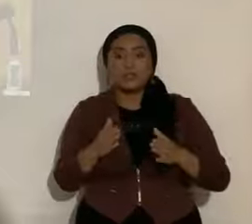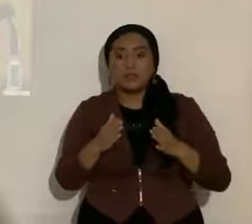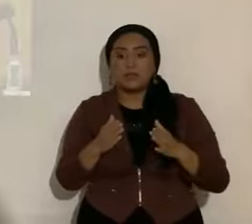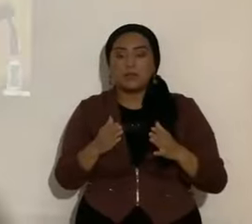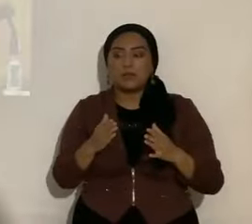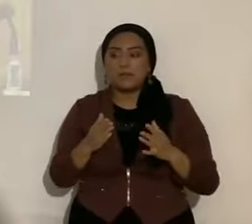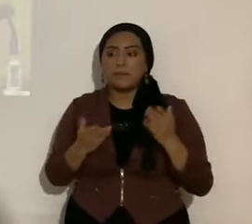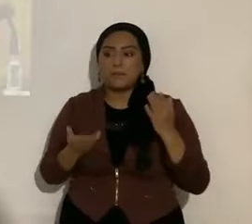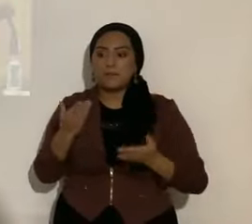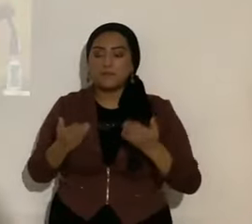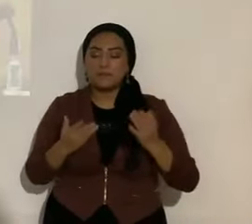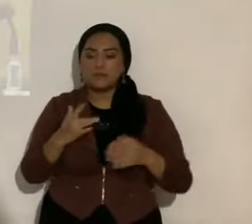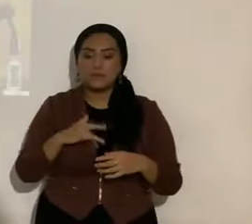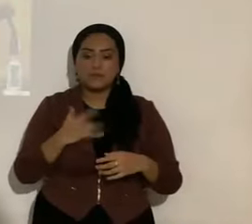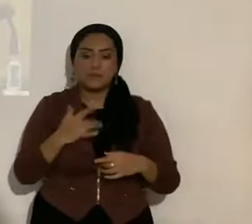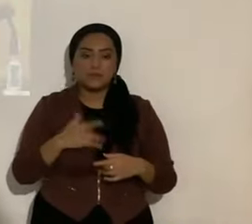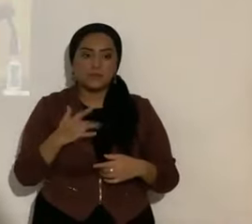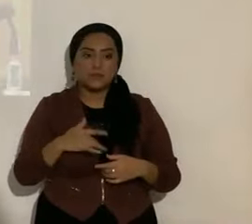sido una